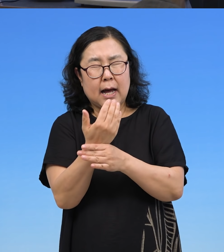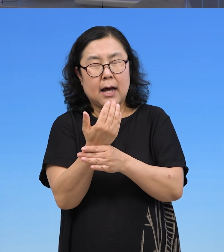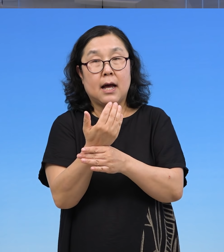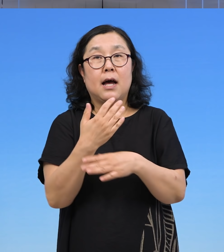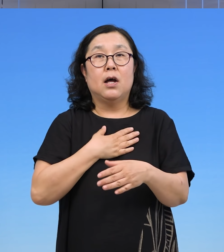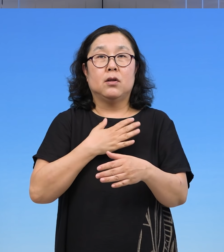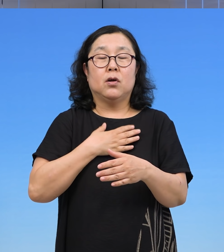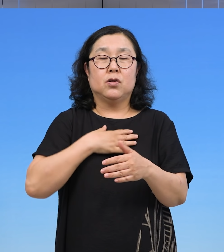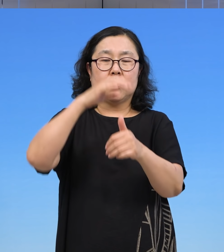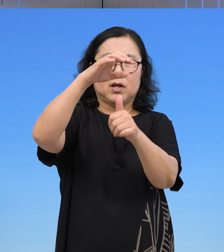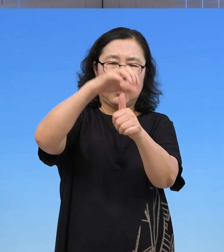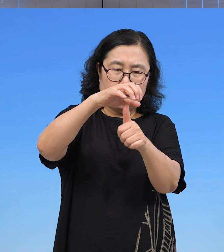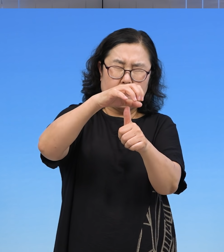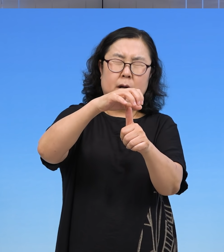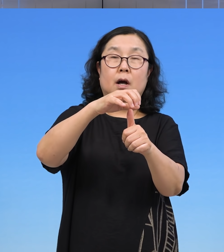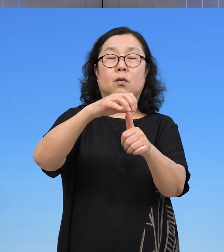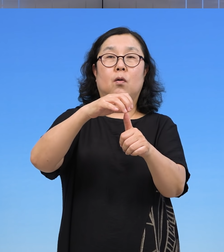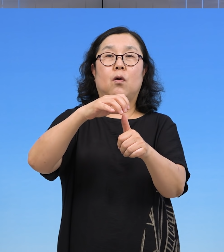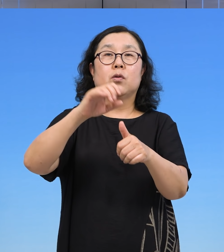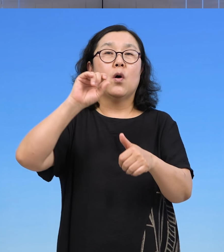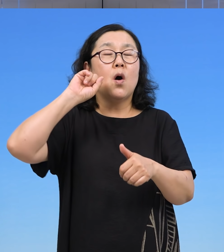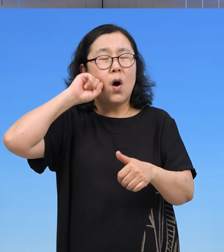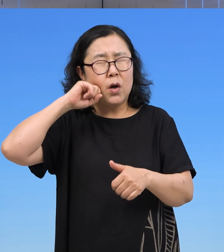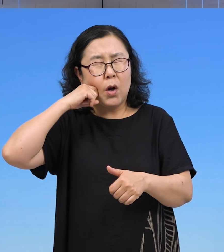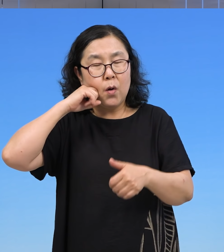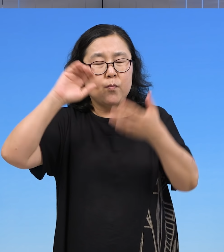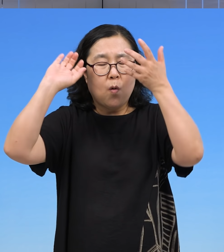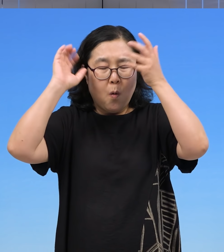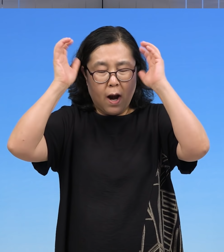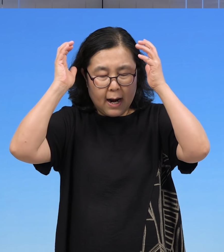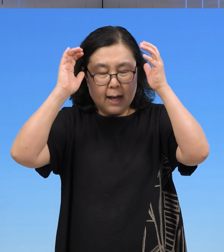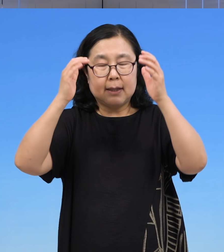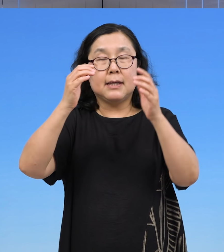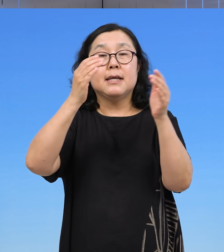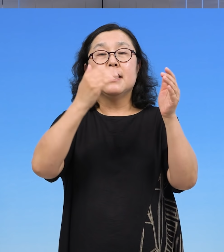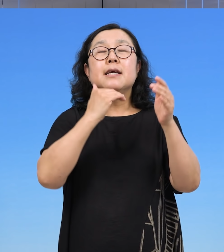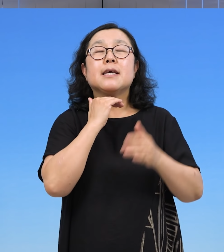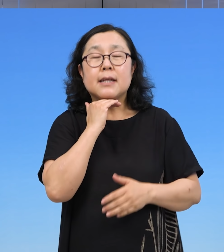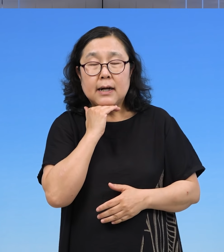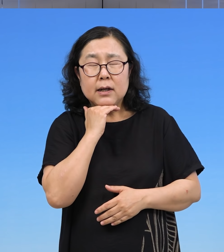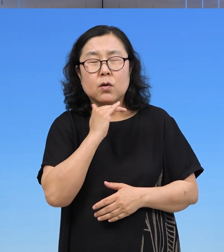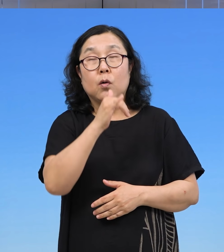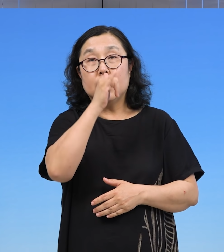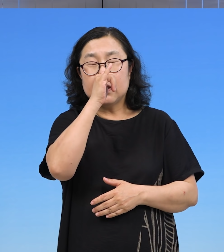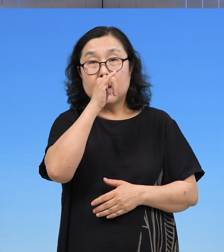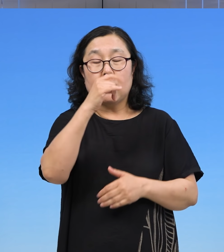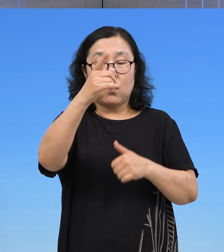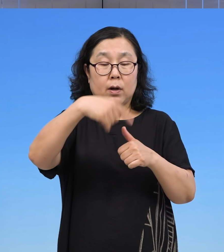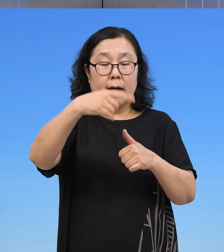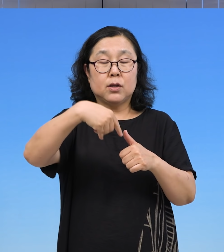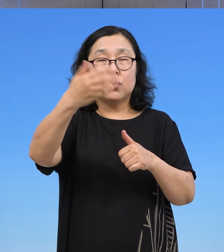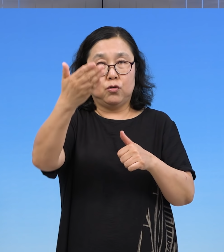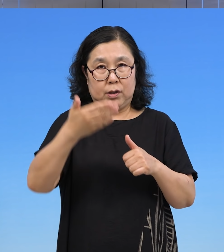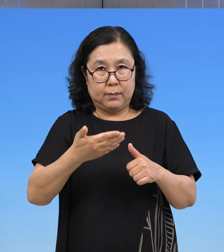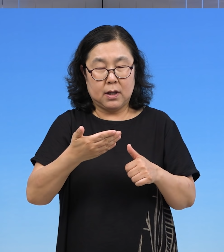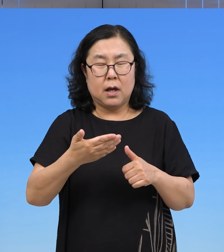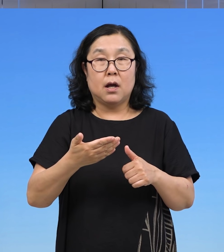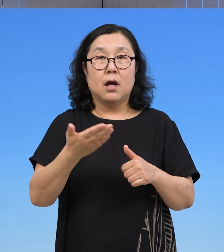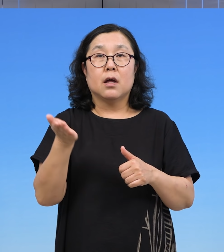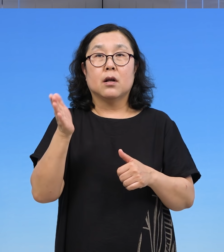성령님은 우리를 속이는 분이 아니에요 우리가 겪게 될 모든 연약한 것과 아픈 것과 상함을 가리지 않고 다